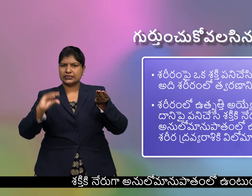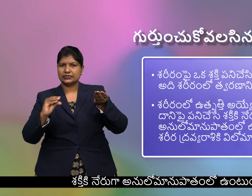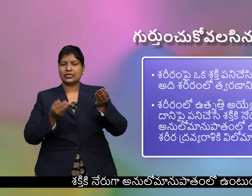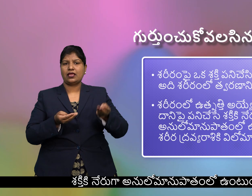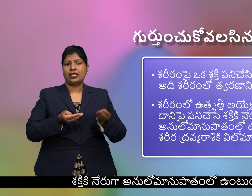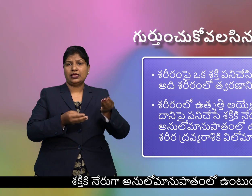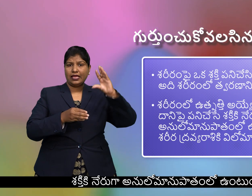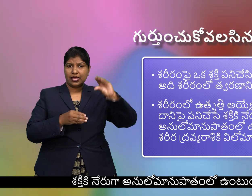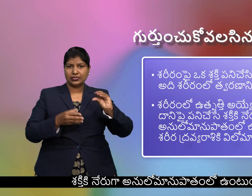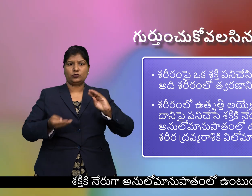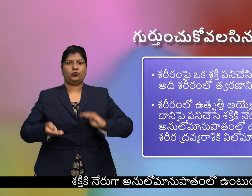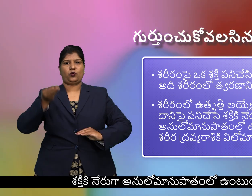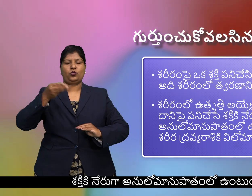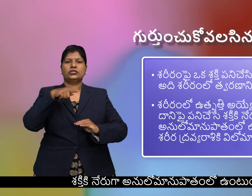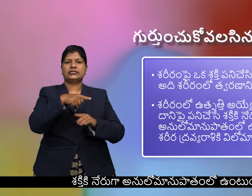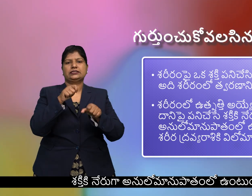ఉంటుంది